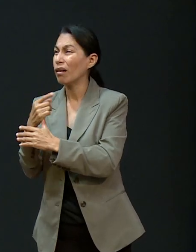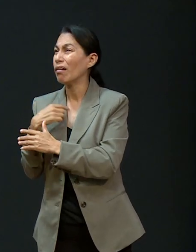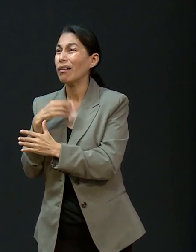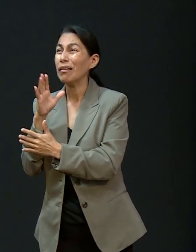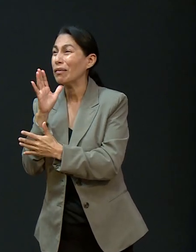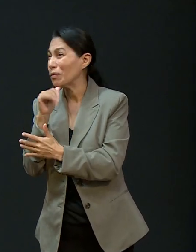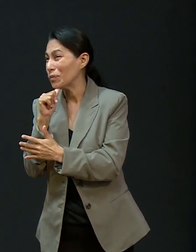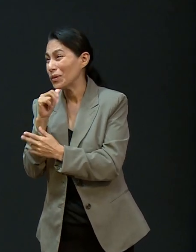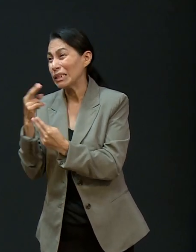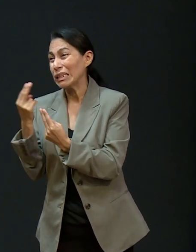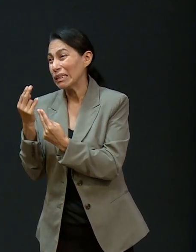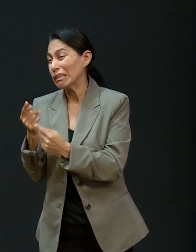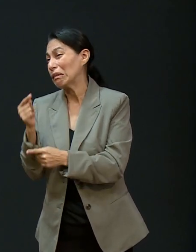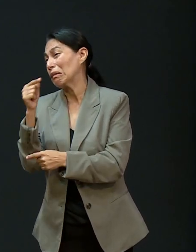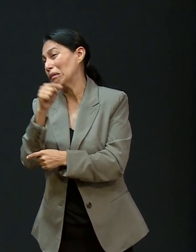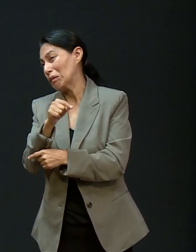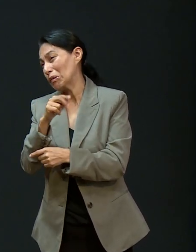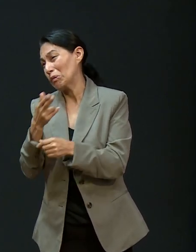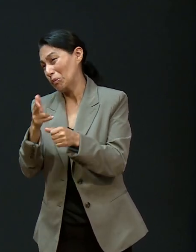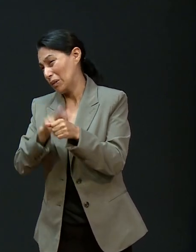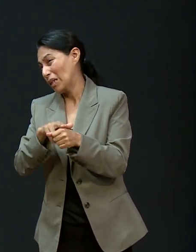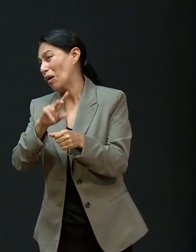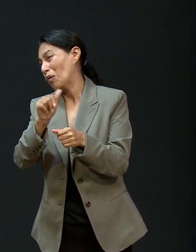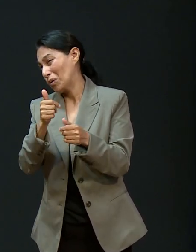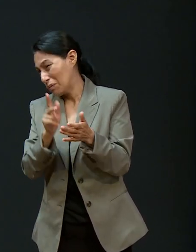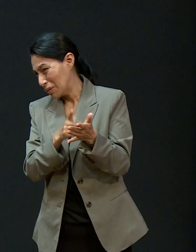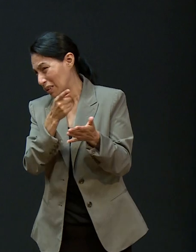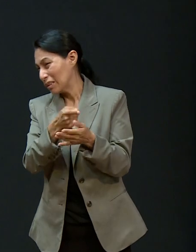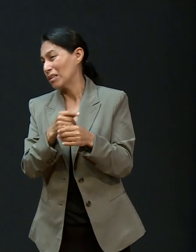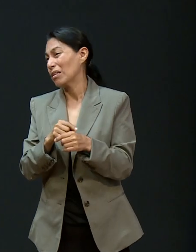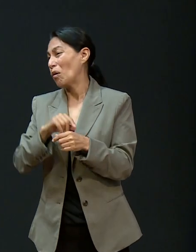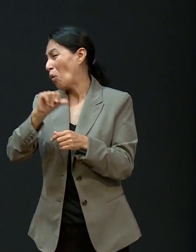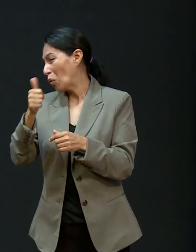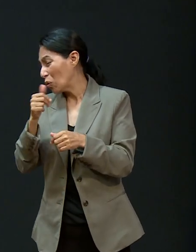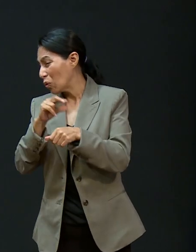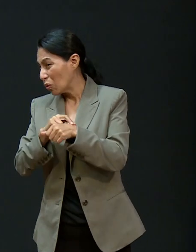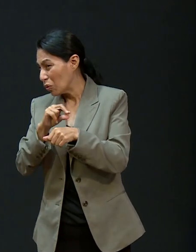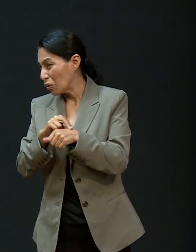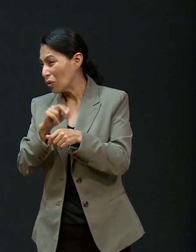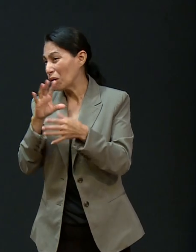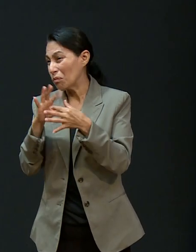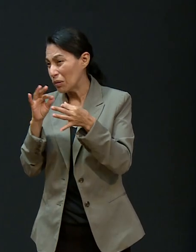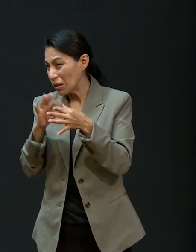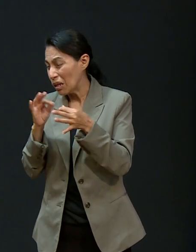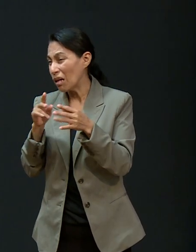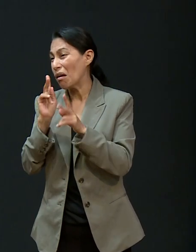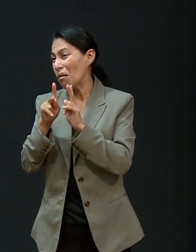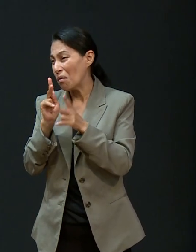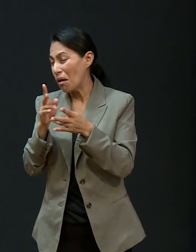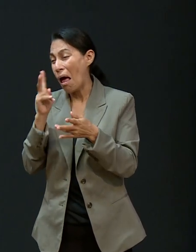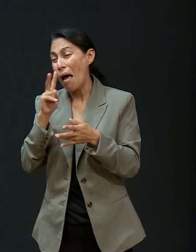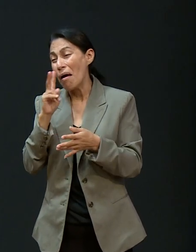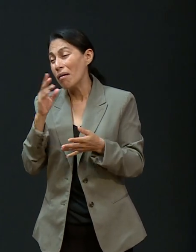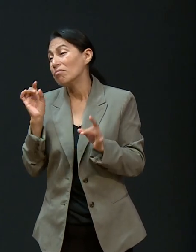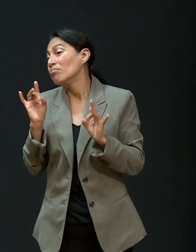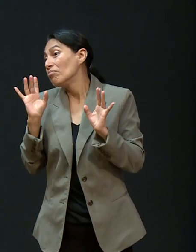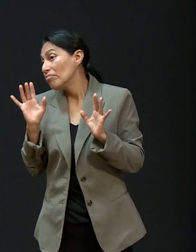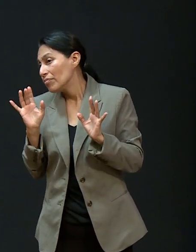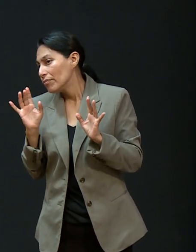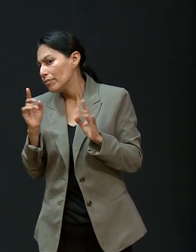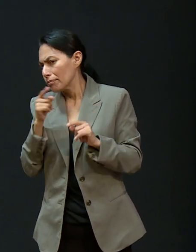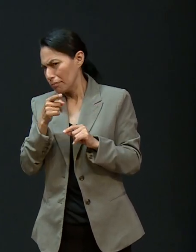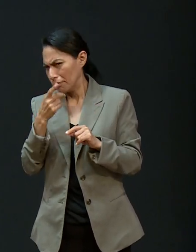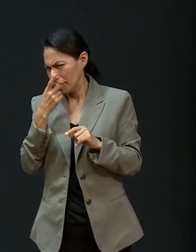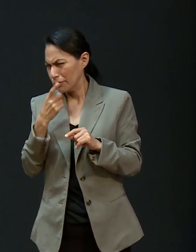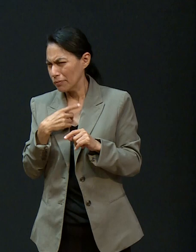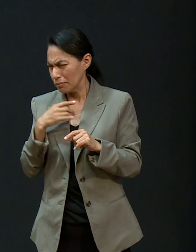mira, siento que no puedo, tengo que volver. Voy a hablar con otro médico y a ver qué pasa, y a ver